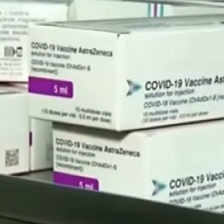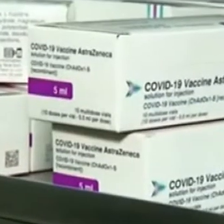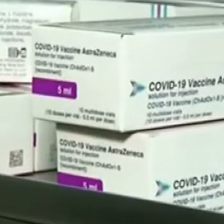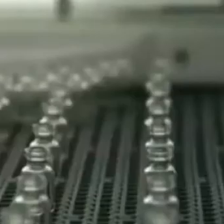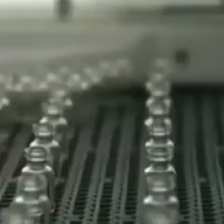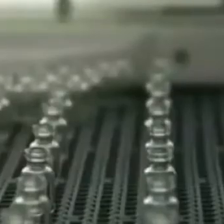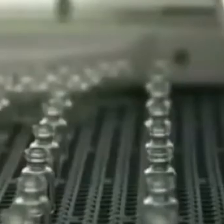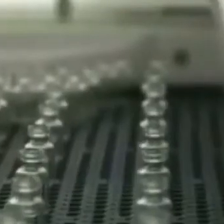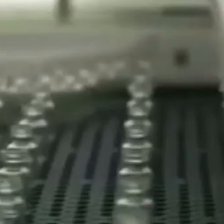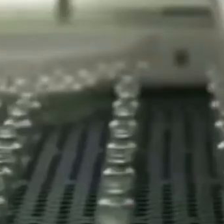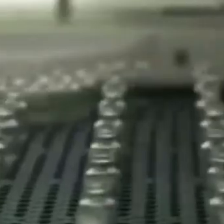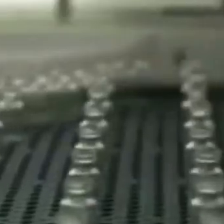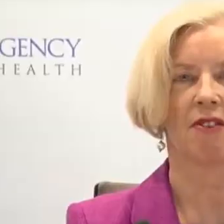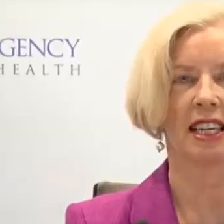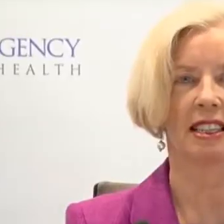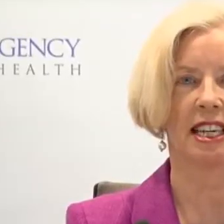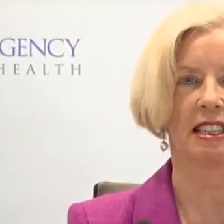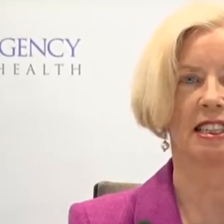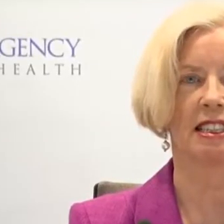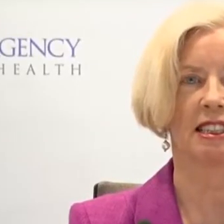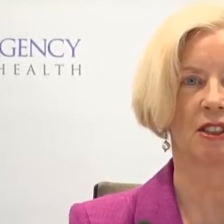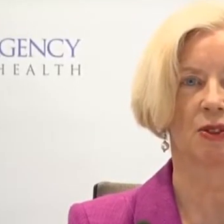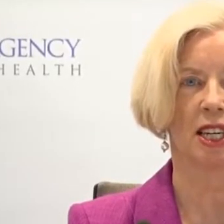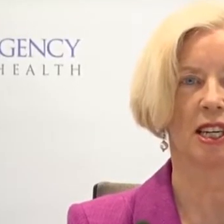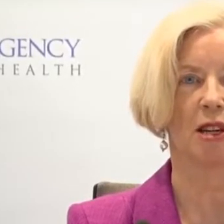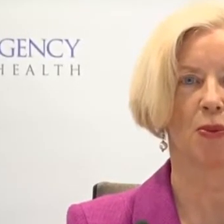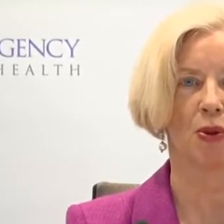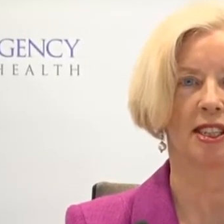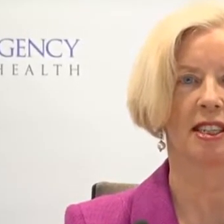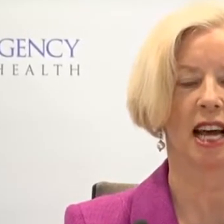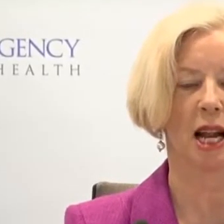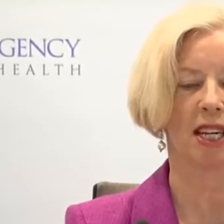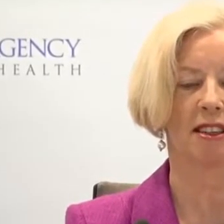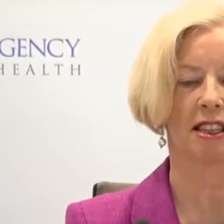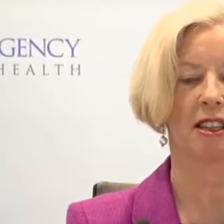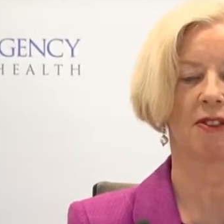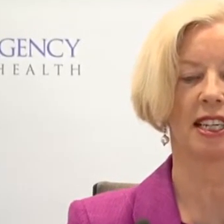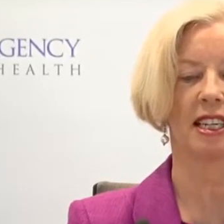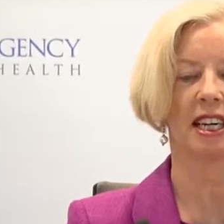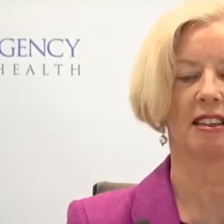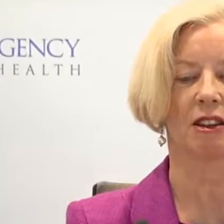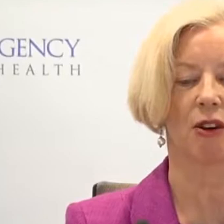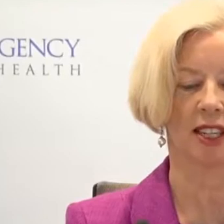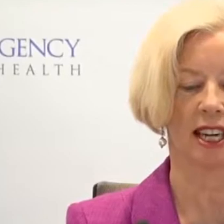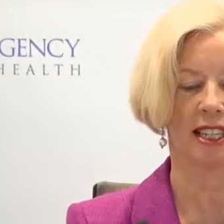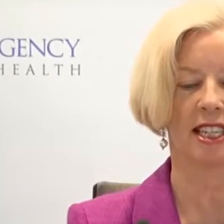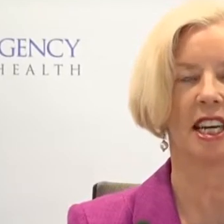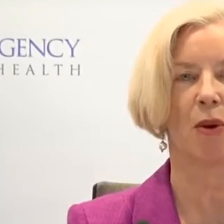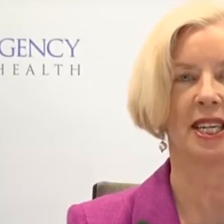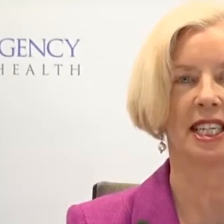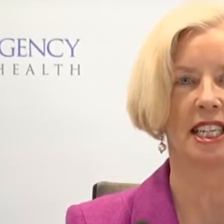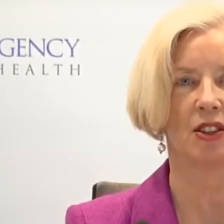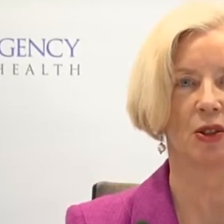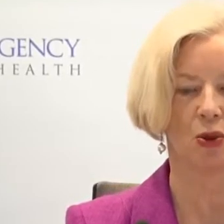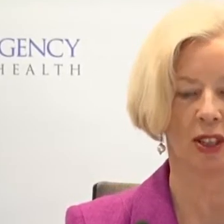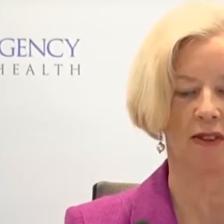l'ennesimo caso AstraZeneca, con EMA, l'Agenzia Europea del Farmaco, che se da un lato ha confermato la sicurezza del vaccino, dall'altro ha demandato la